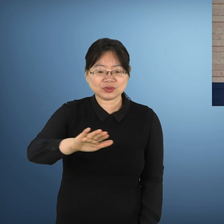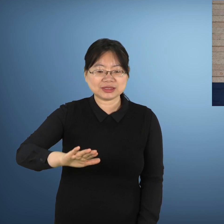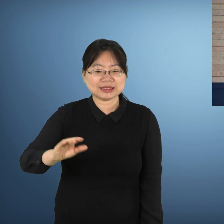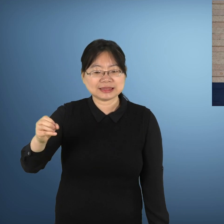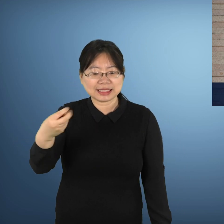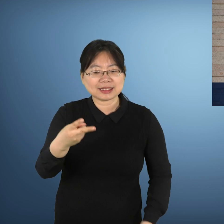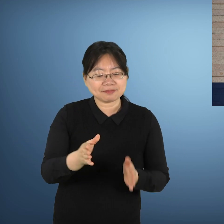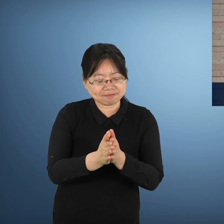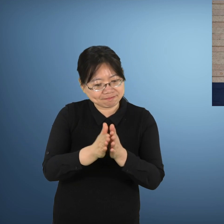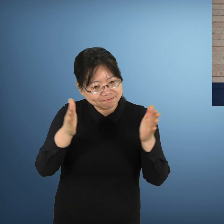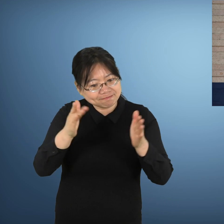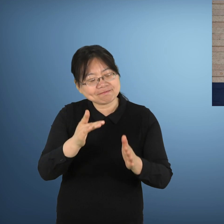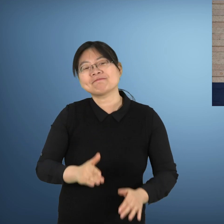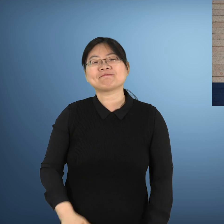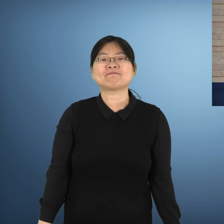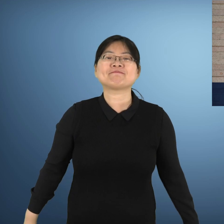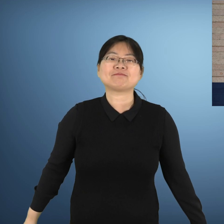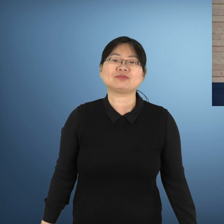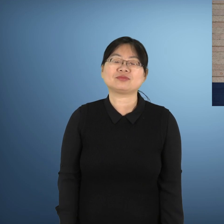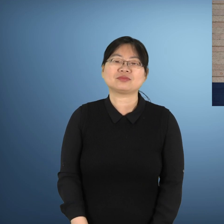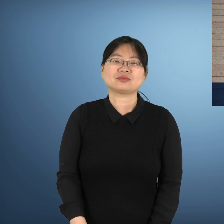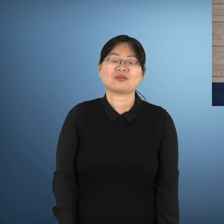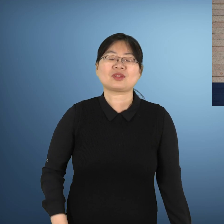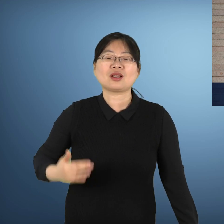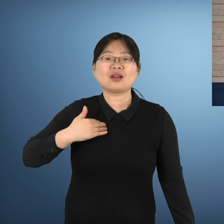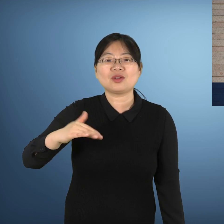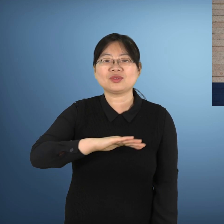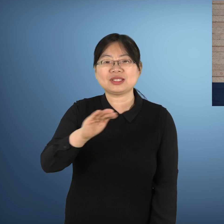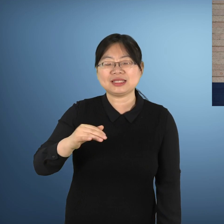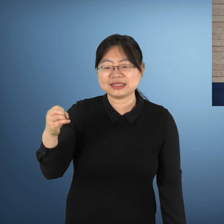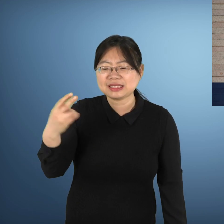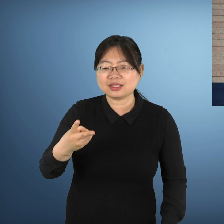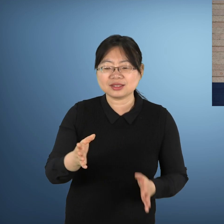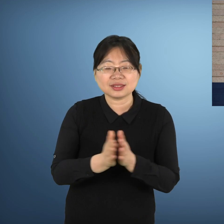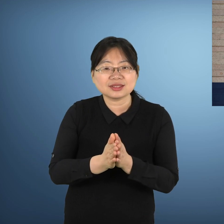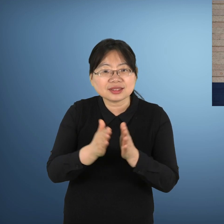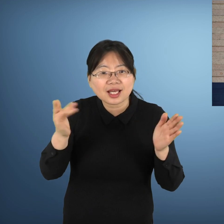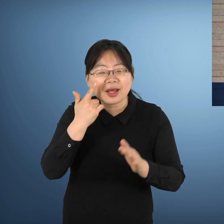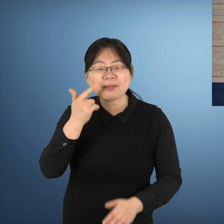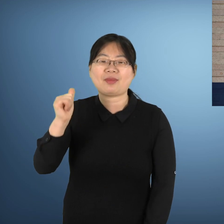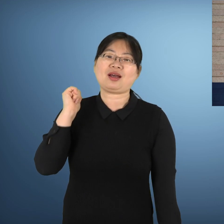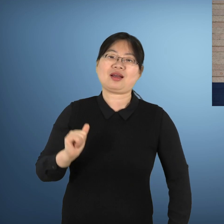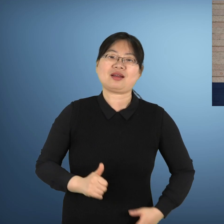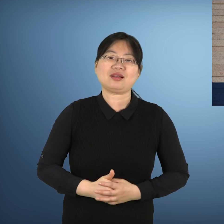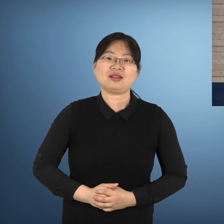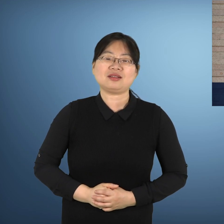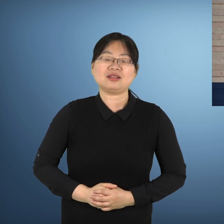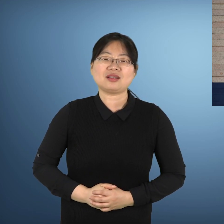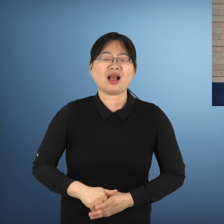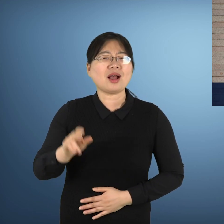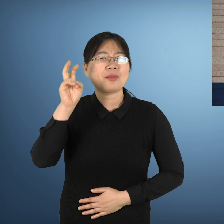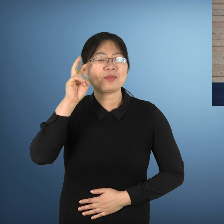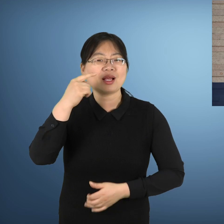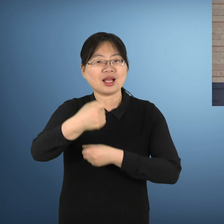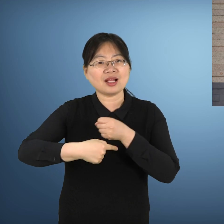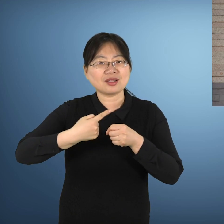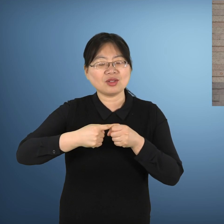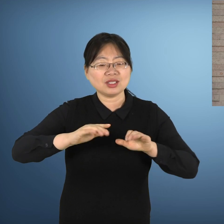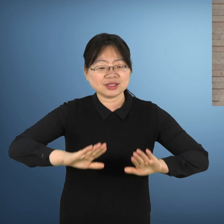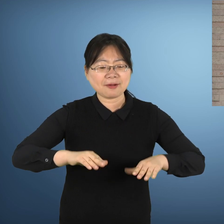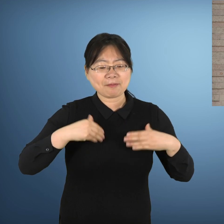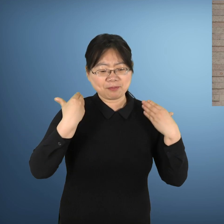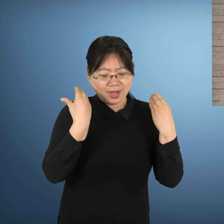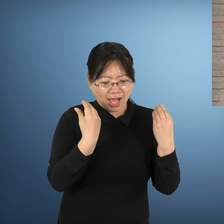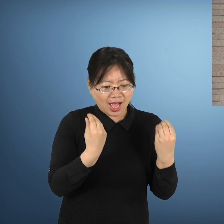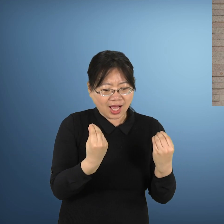다시 시작하자. 그 뜻이에요. 우리 다시 시작하자. 어쩌면 한 해를 이렇게